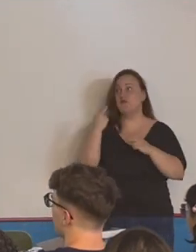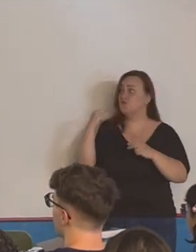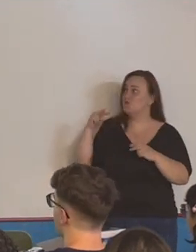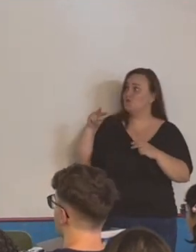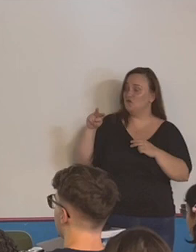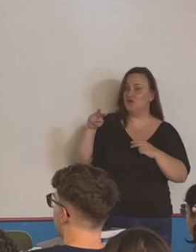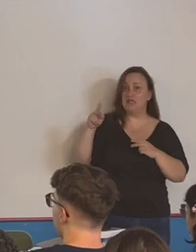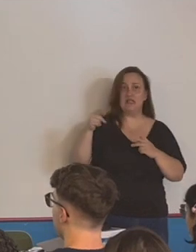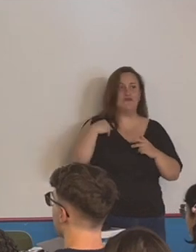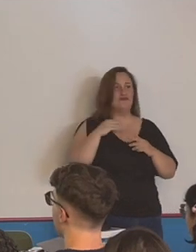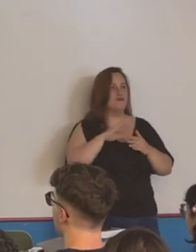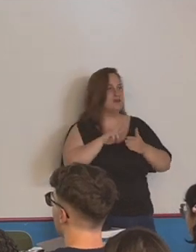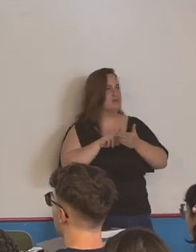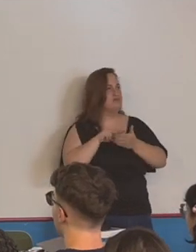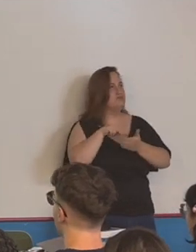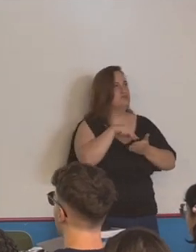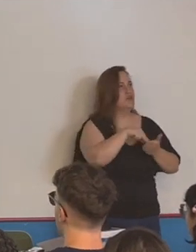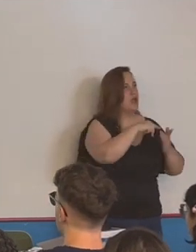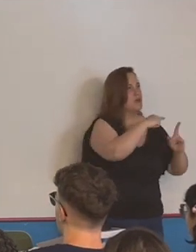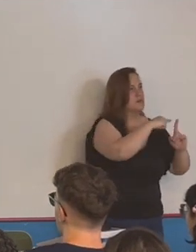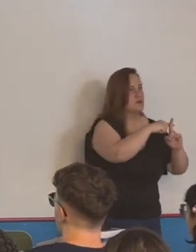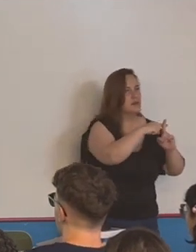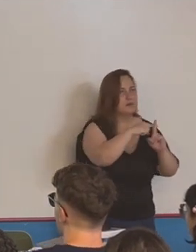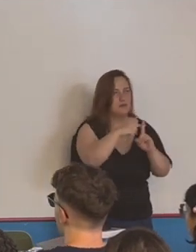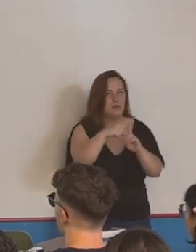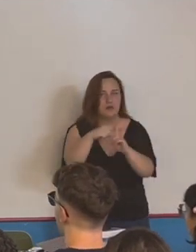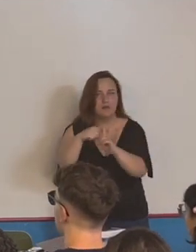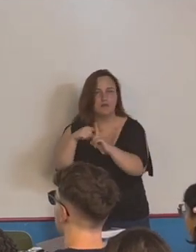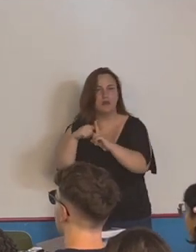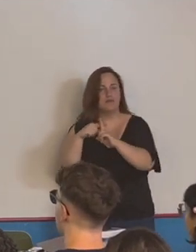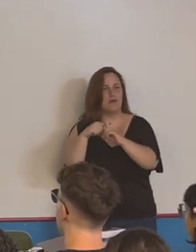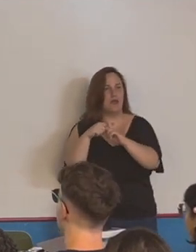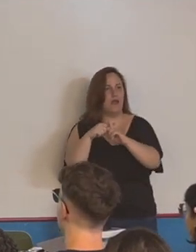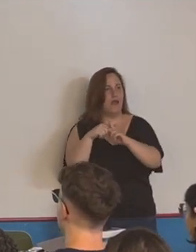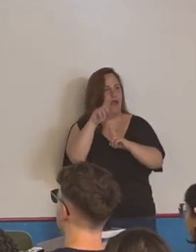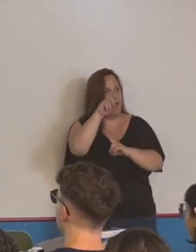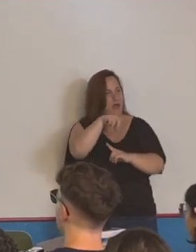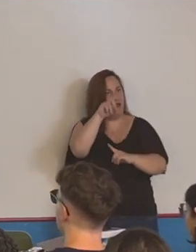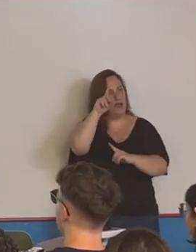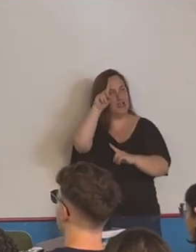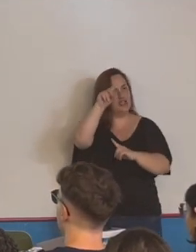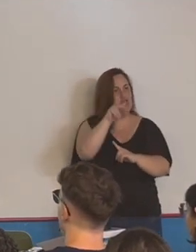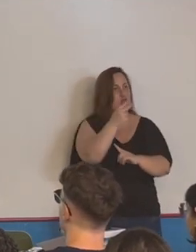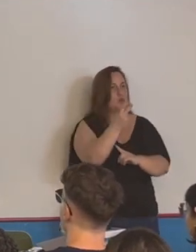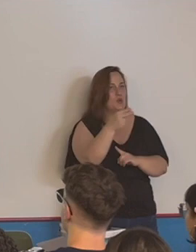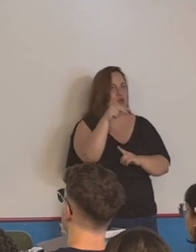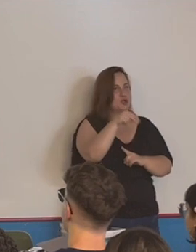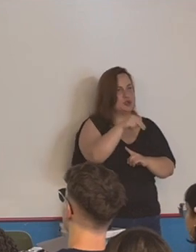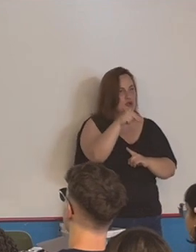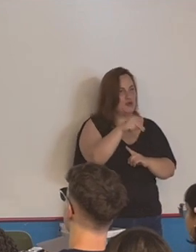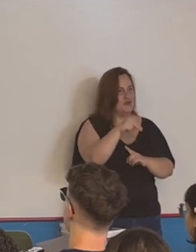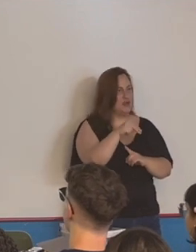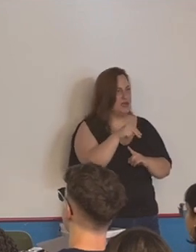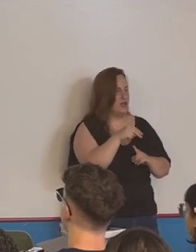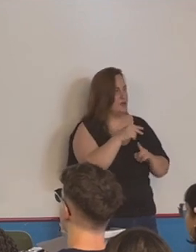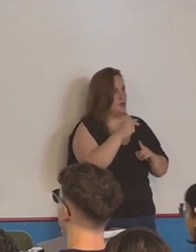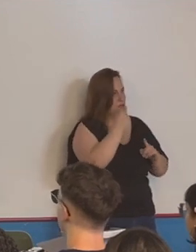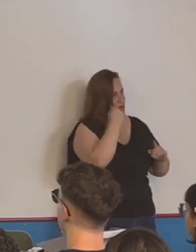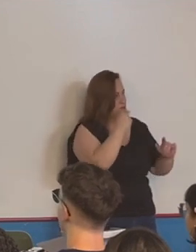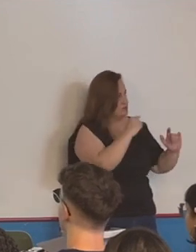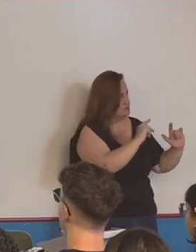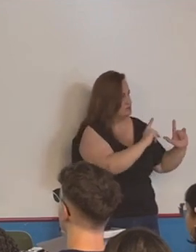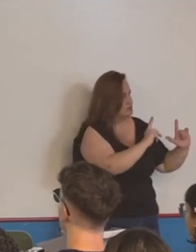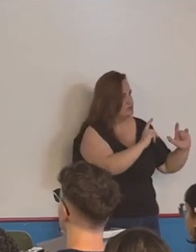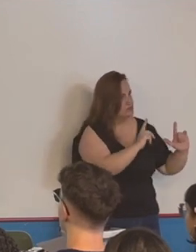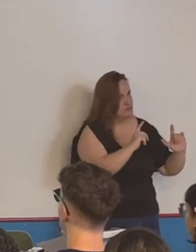eu fui num cemitério depois de Dia de Finados, então eu peguei todo o material que tinha no Dia de Finados,